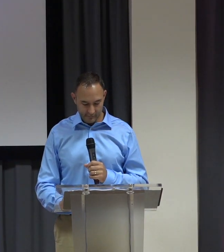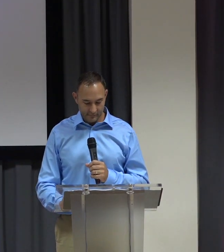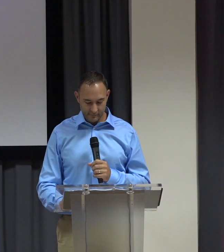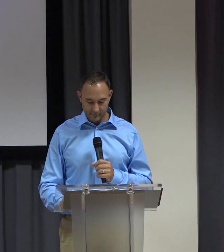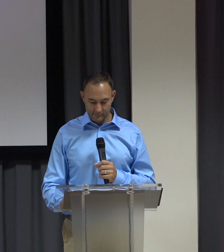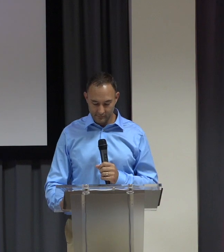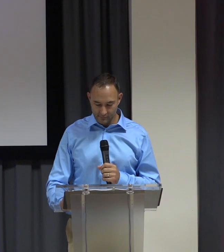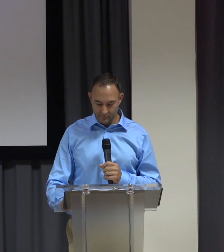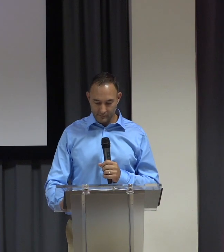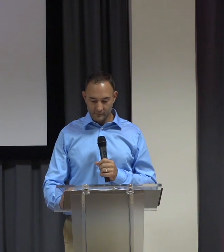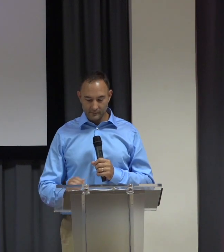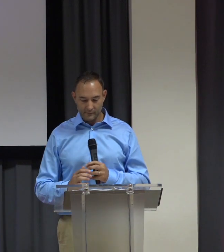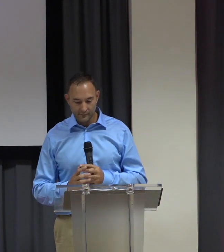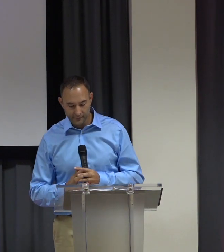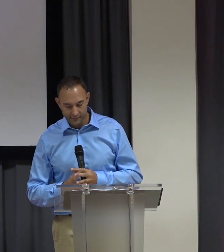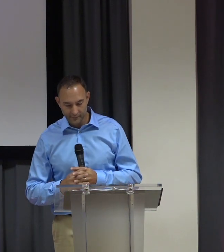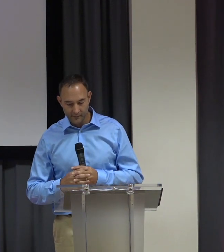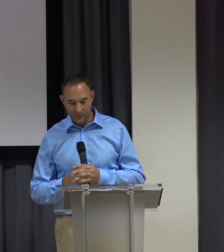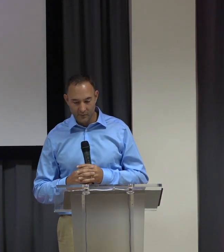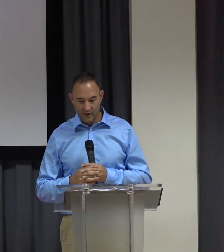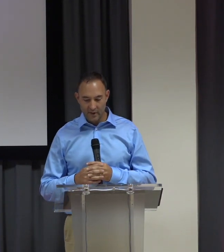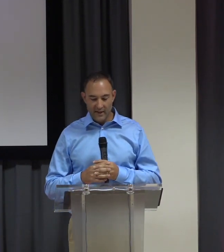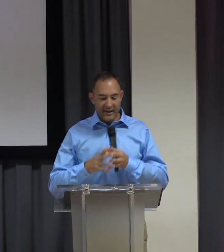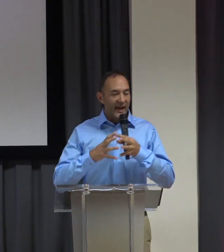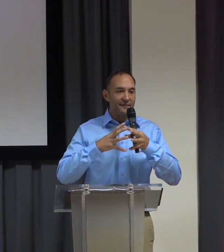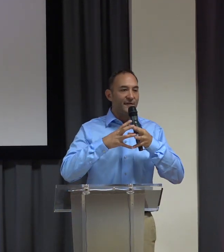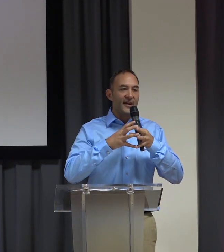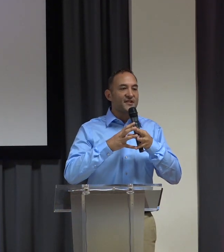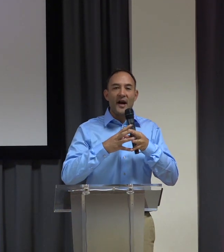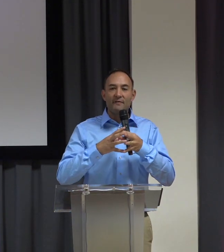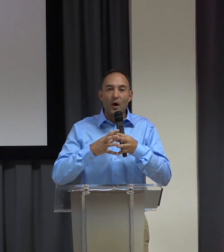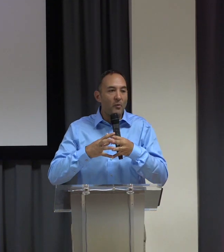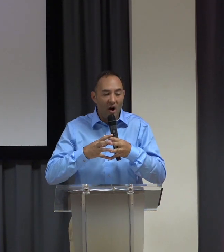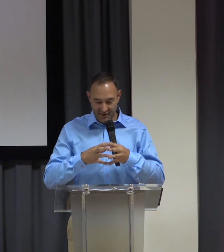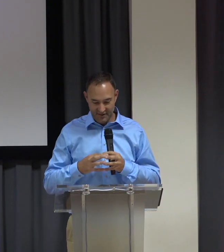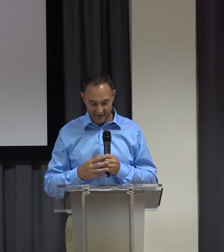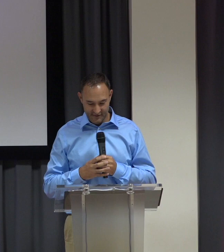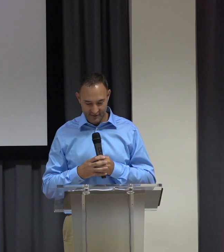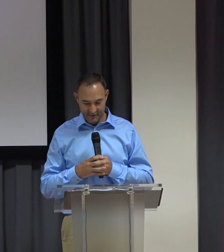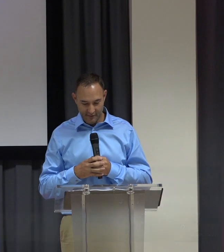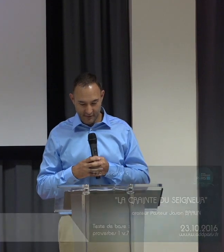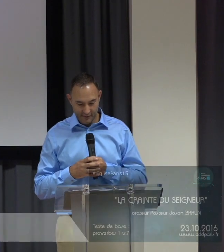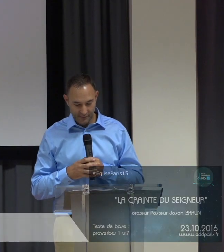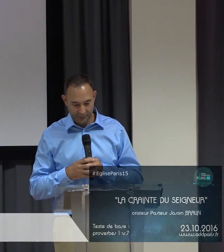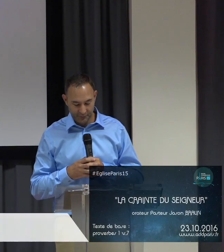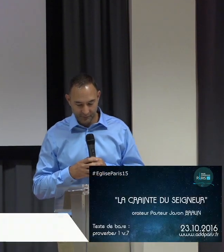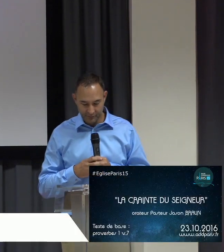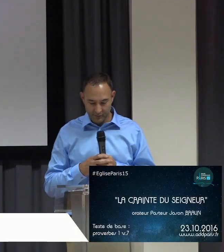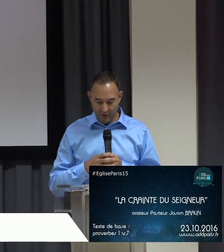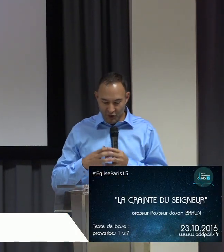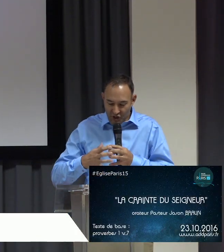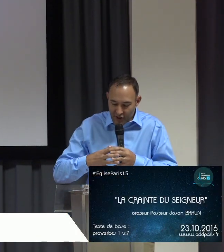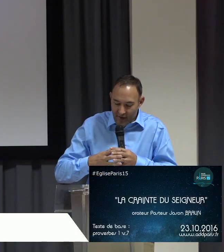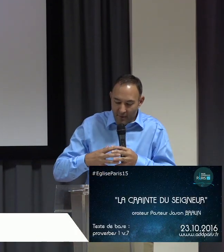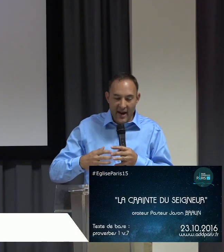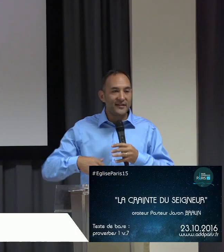de montrer une grande image de lui-même. He can't fit inside of our box. Il ne peut pas rentrer dans nos boîtes.